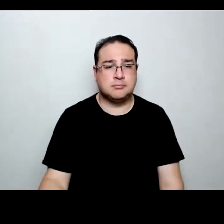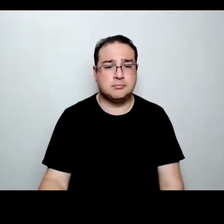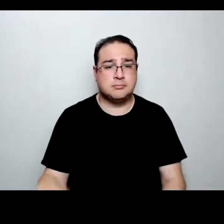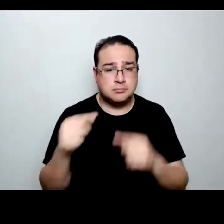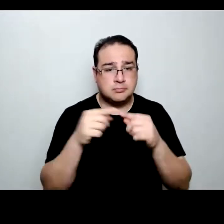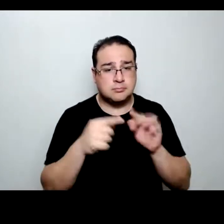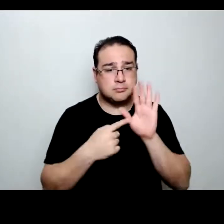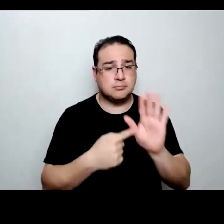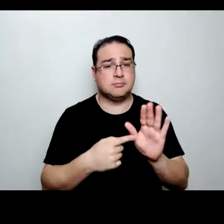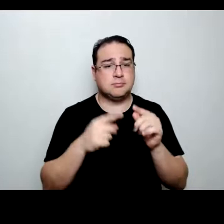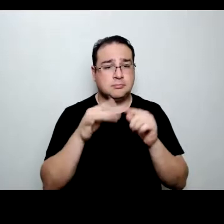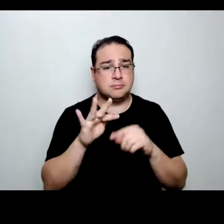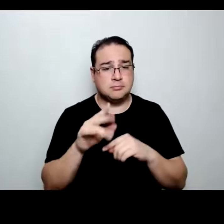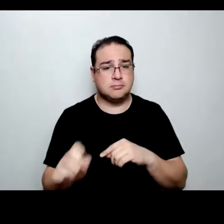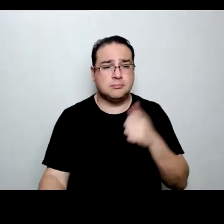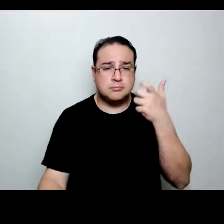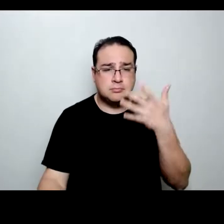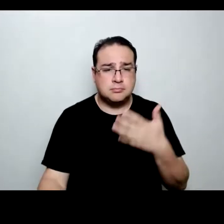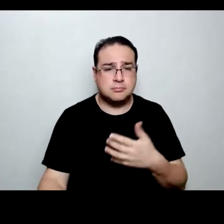principal fonte dos